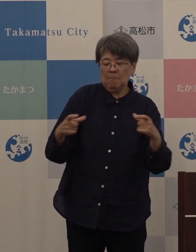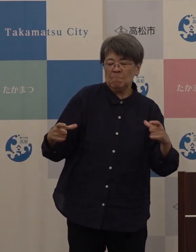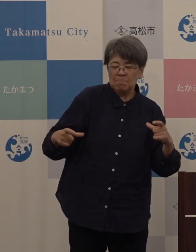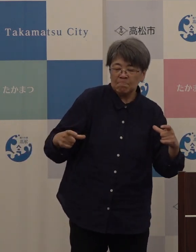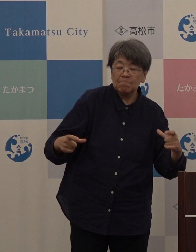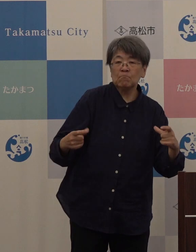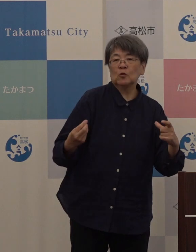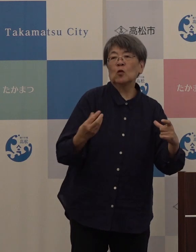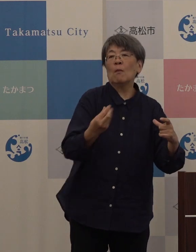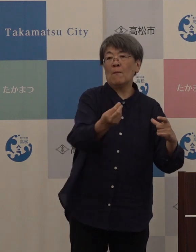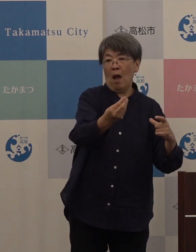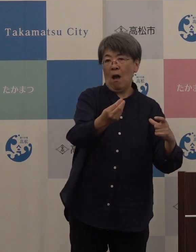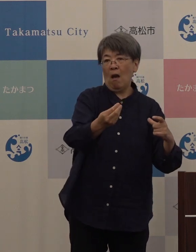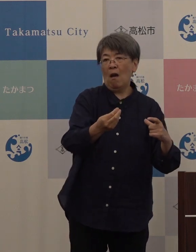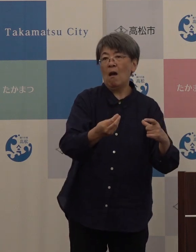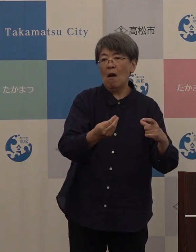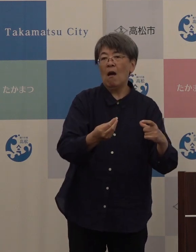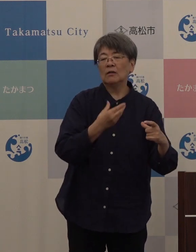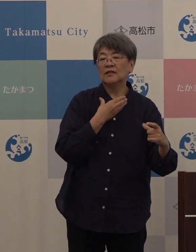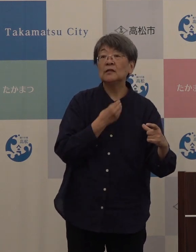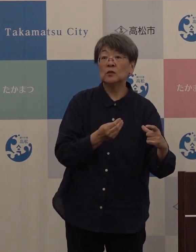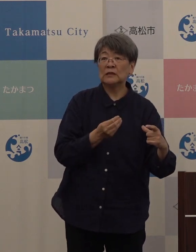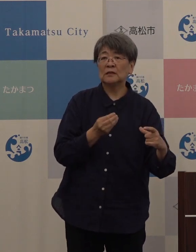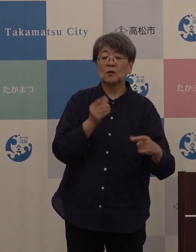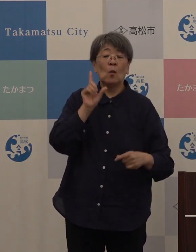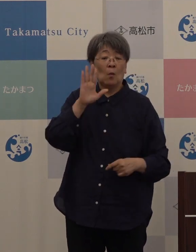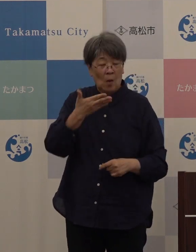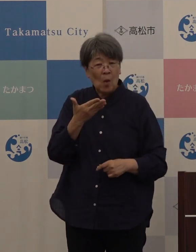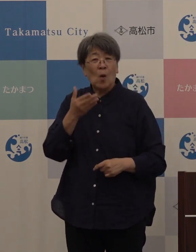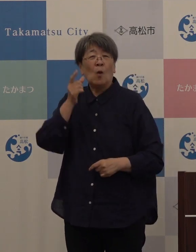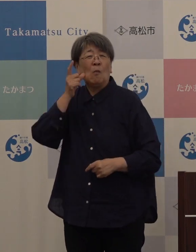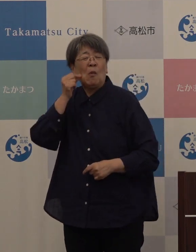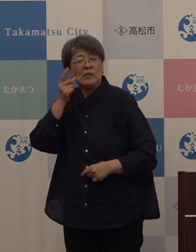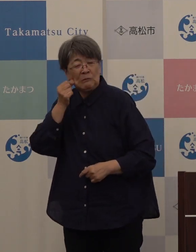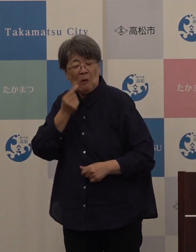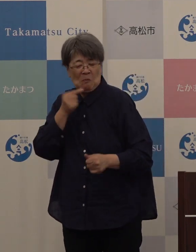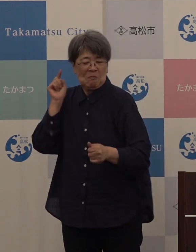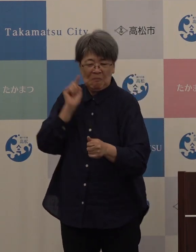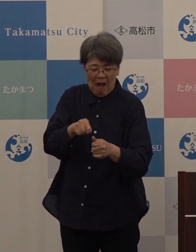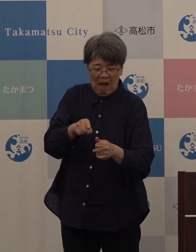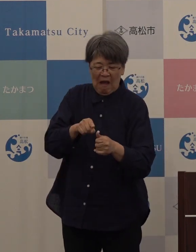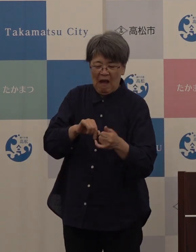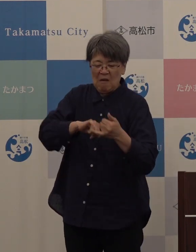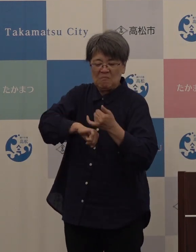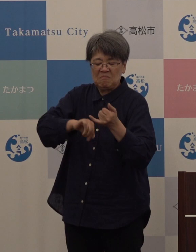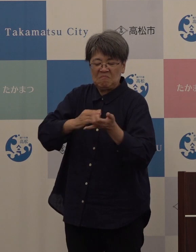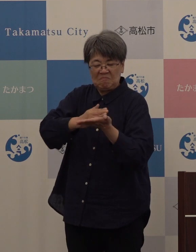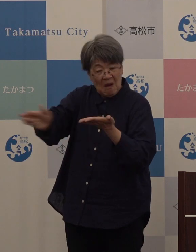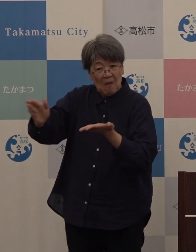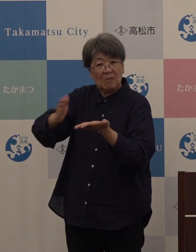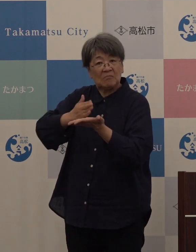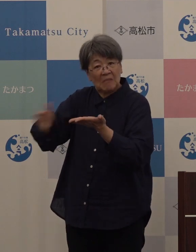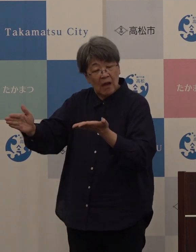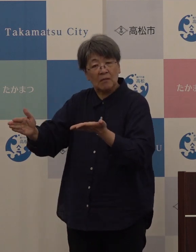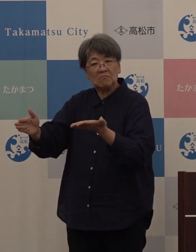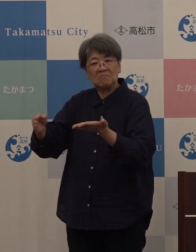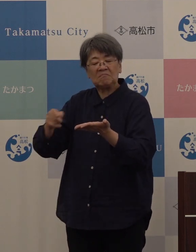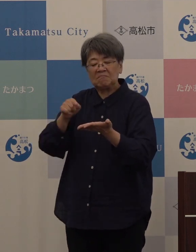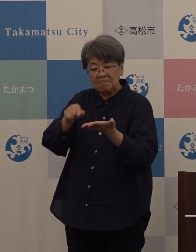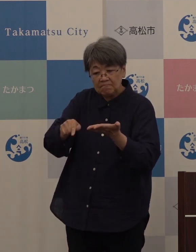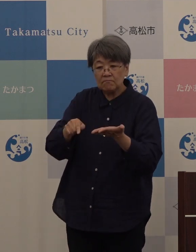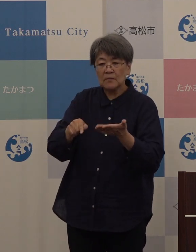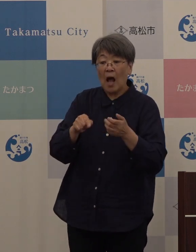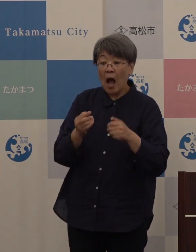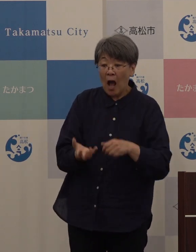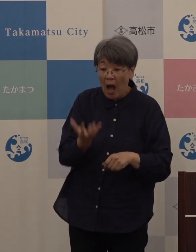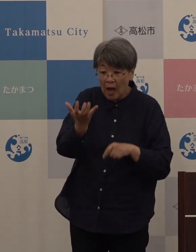一強制的な契約対処の動きがあるということであれば、社会福祉法の基本理念に反